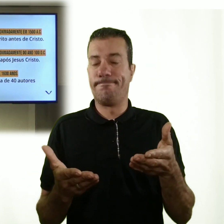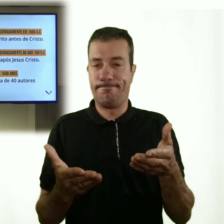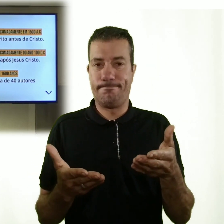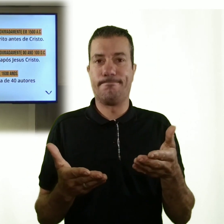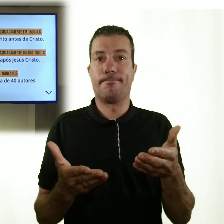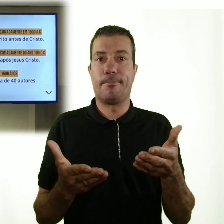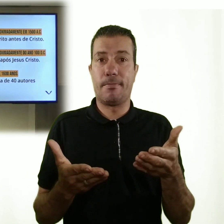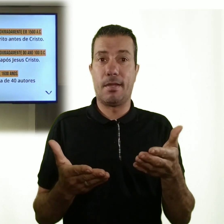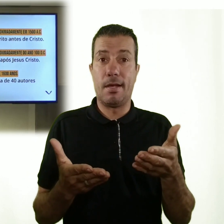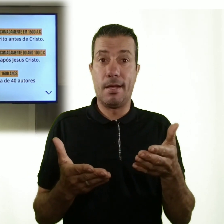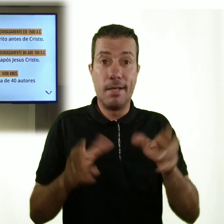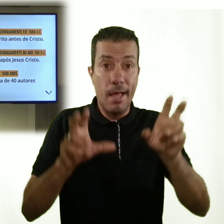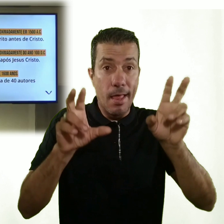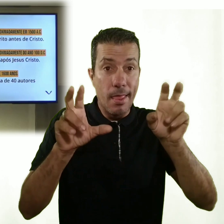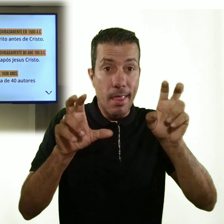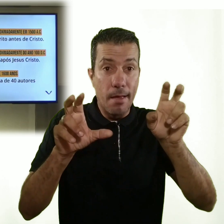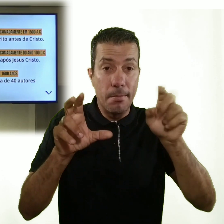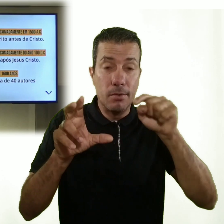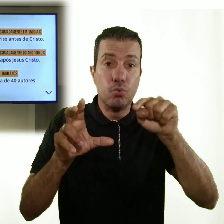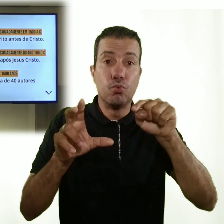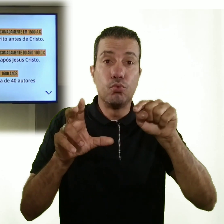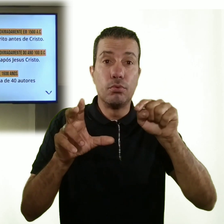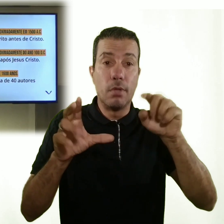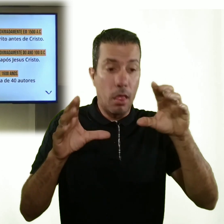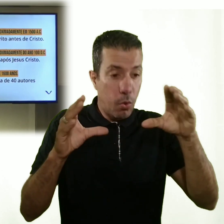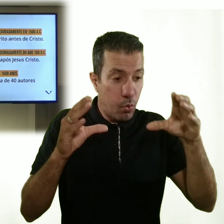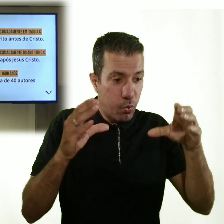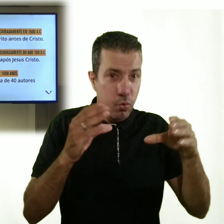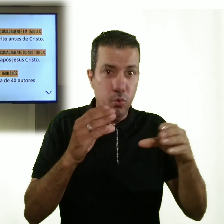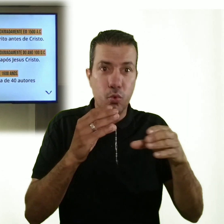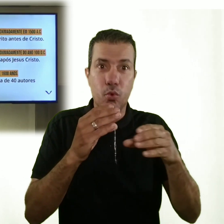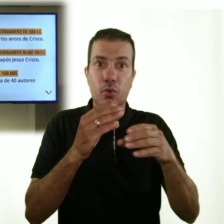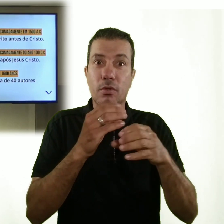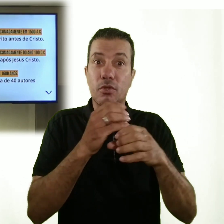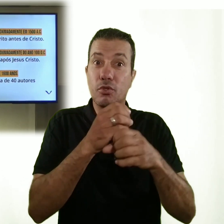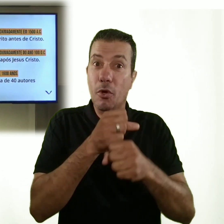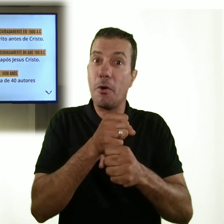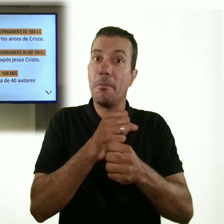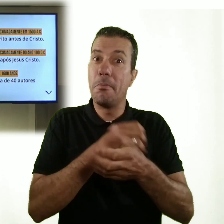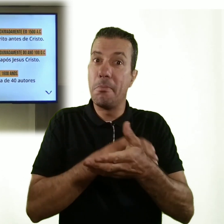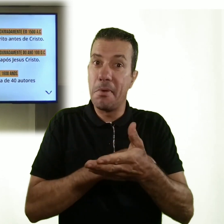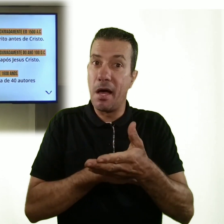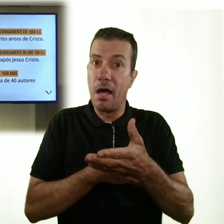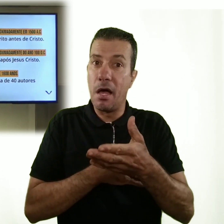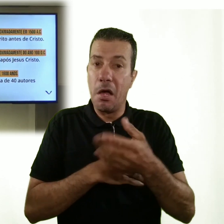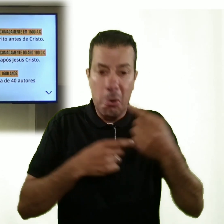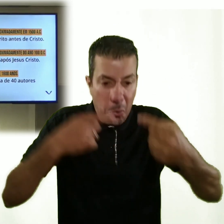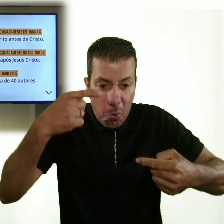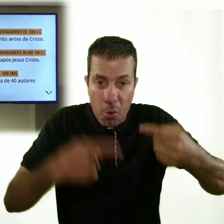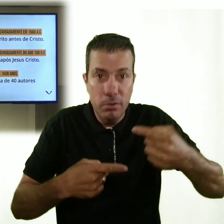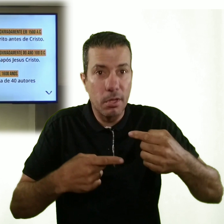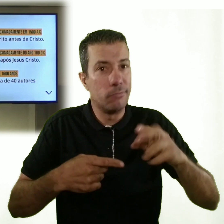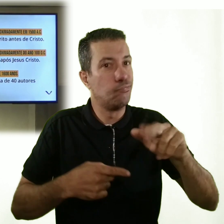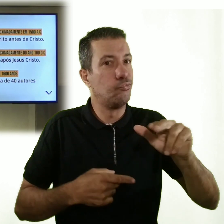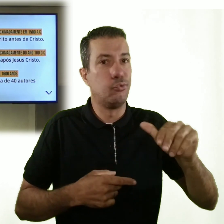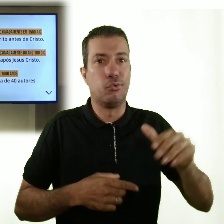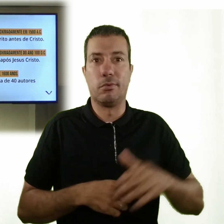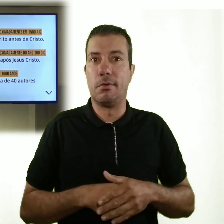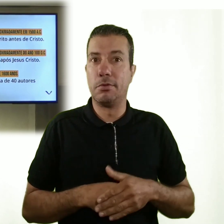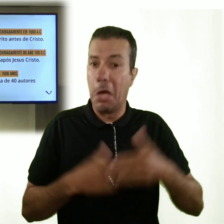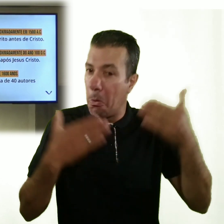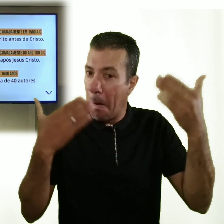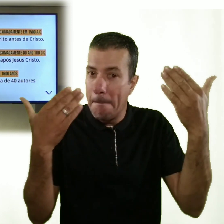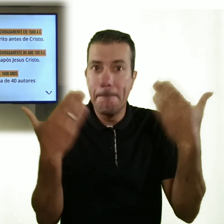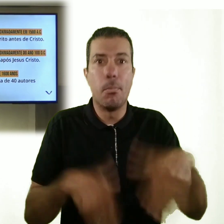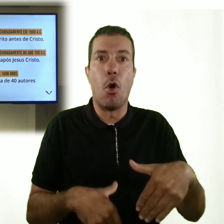esses temas se complementam, não se contradizem nunca. Isso, para mim, já é uma prova de que